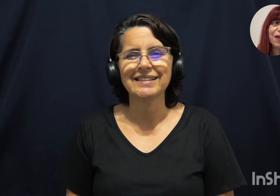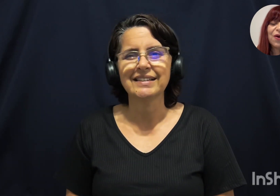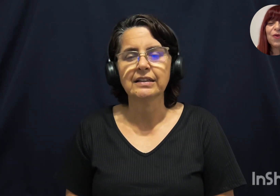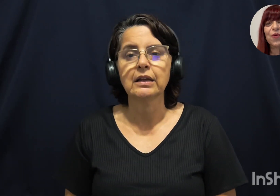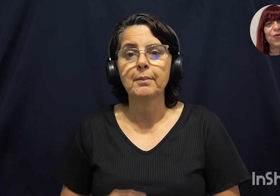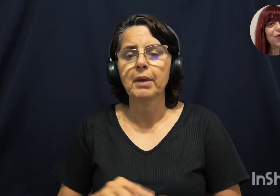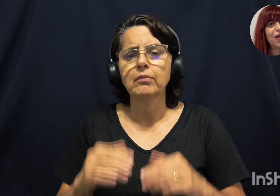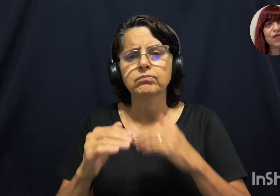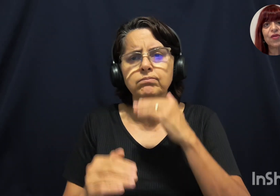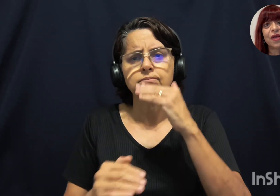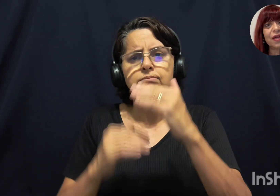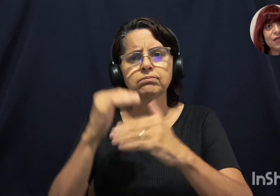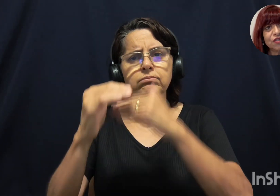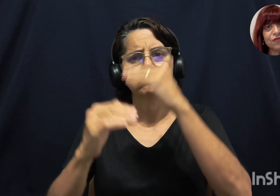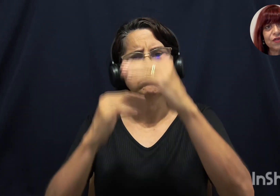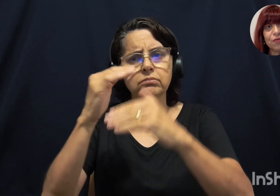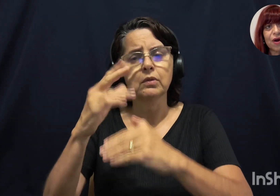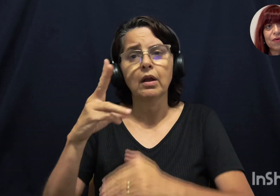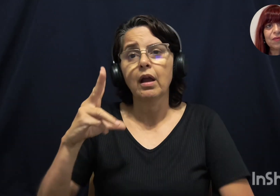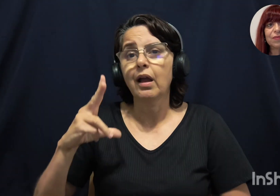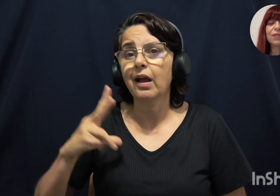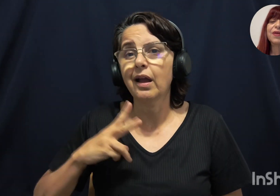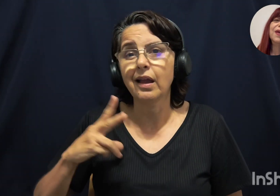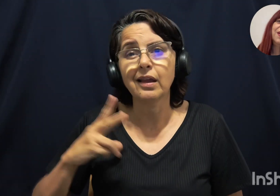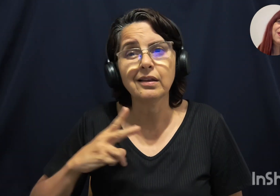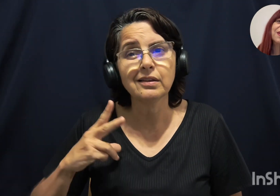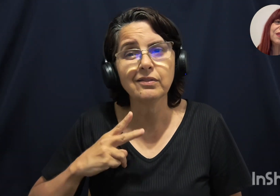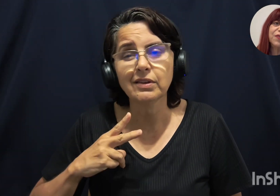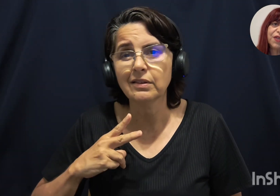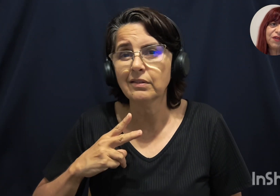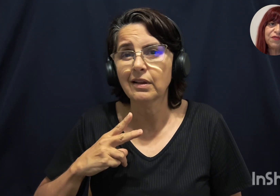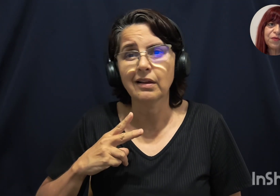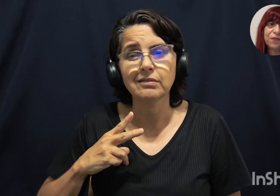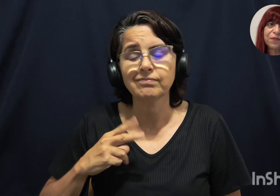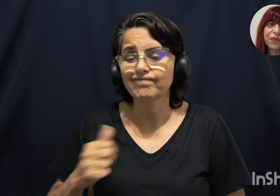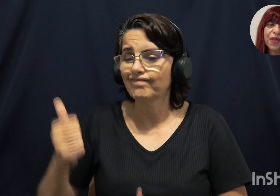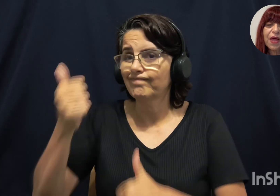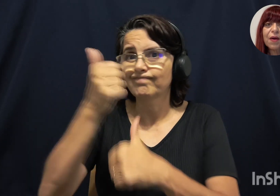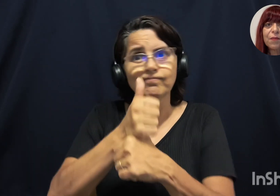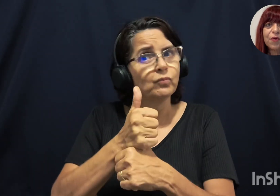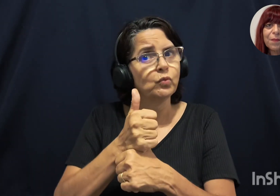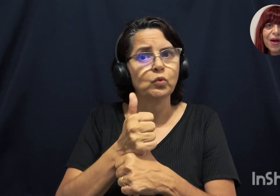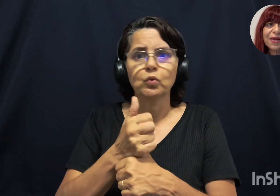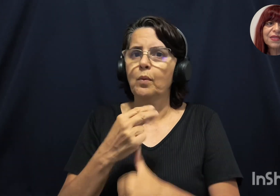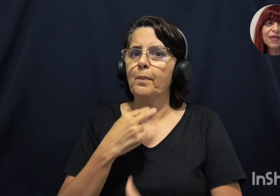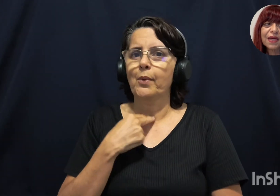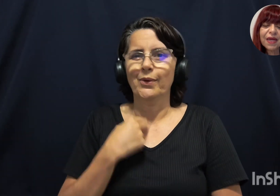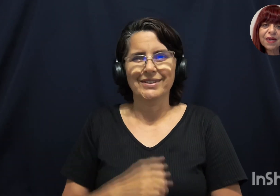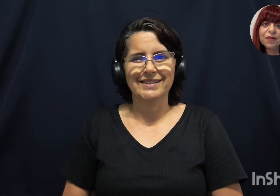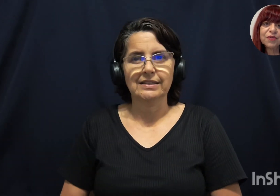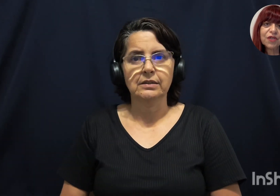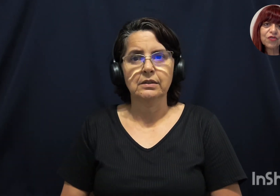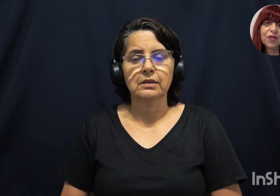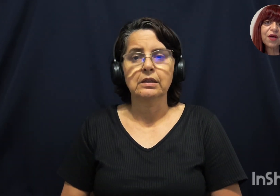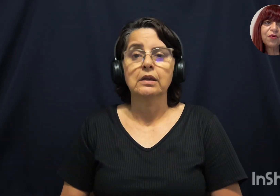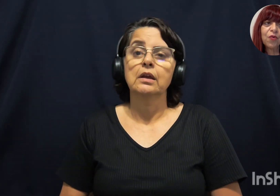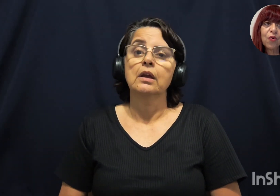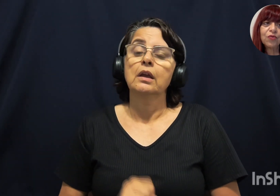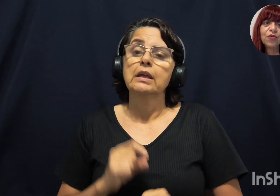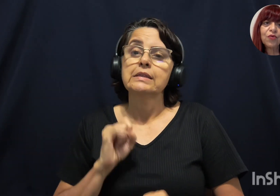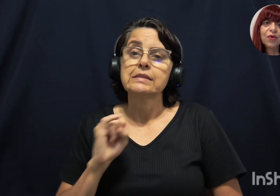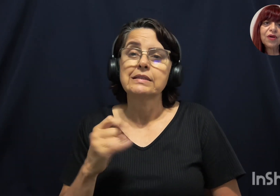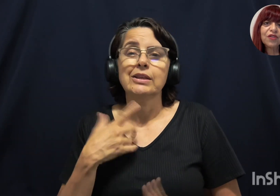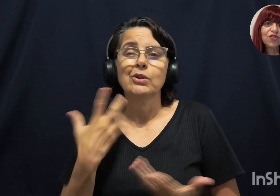porém, o progresso é individual e intransferível. Por mais que queiramos ajudar